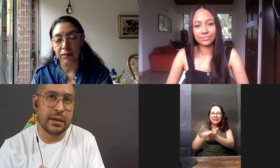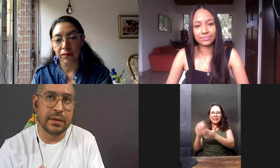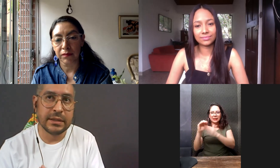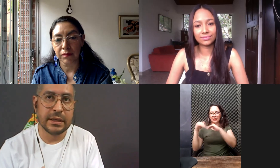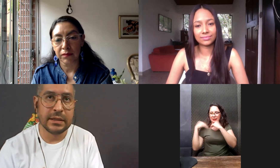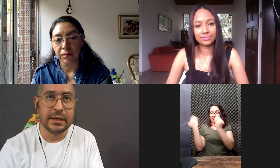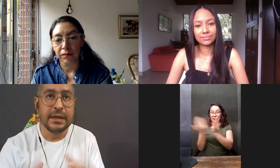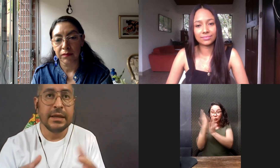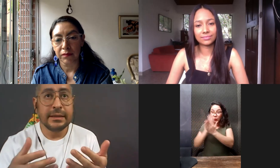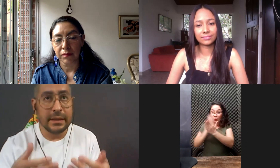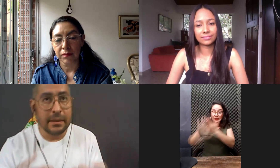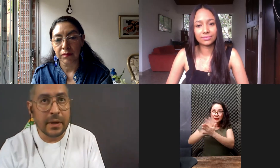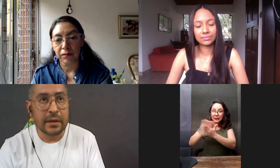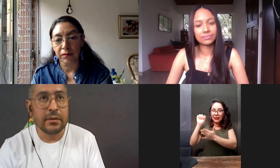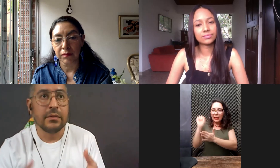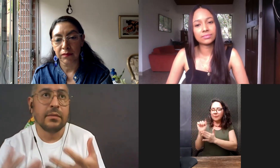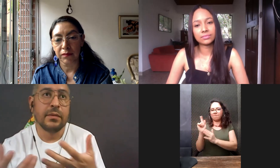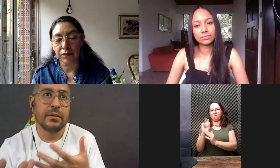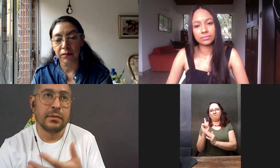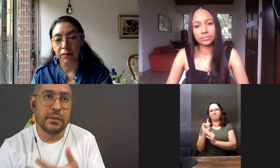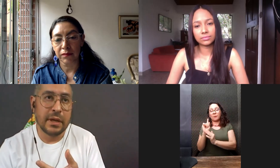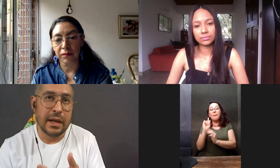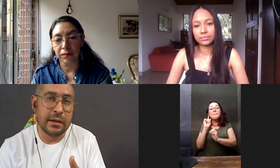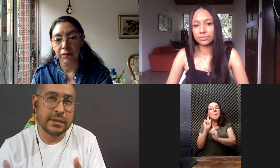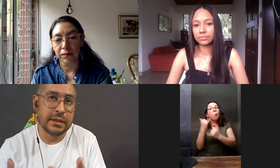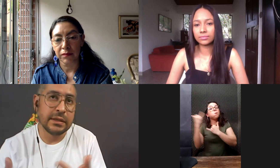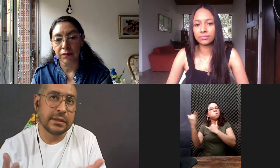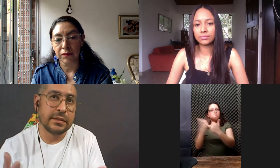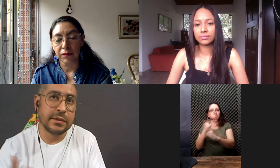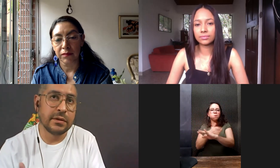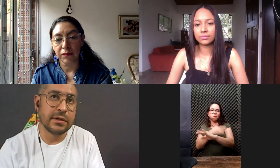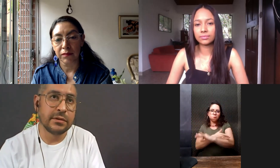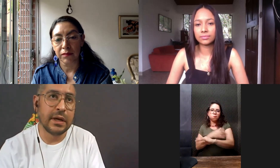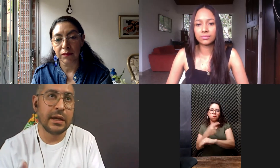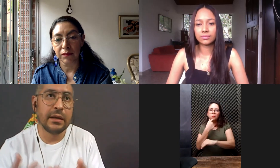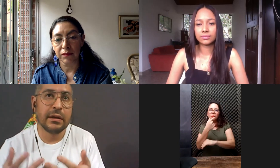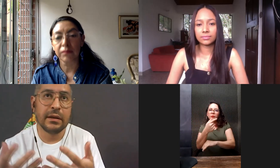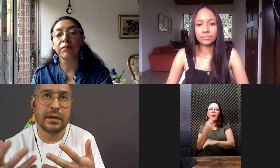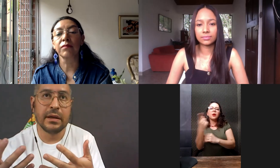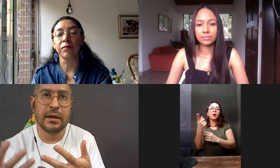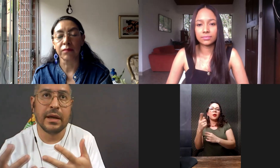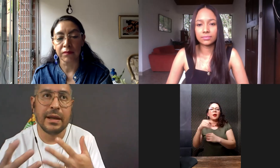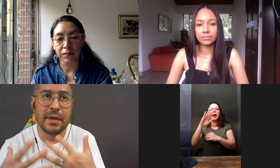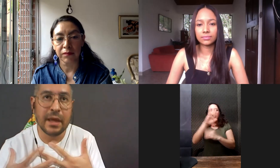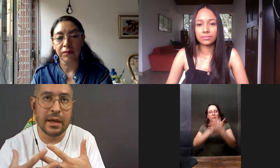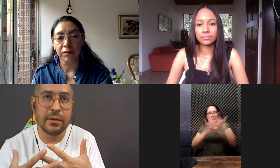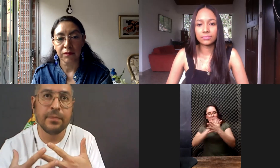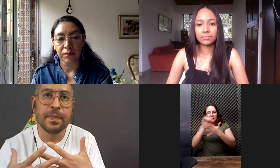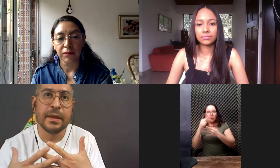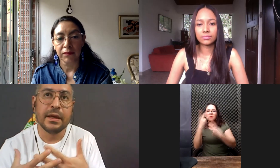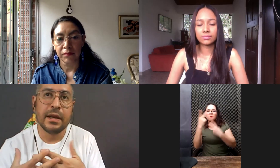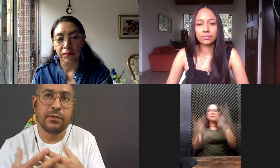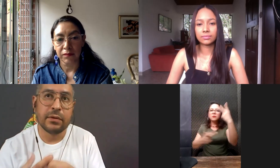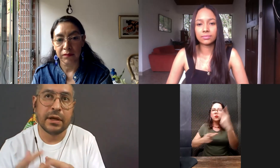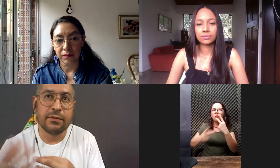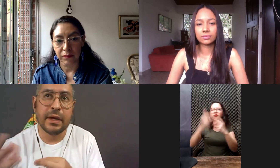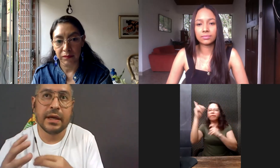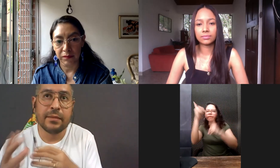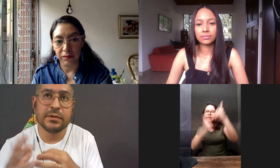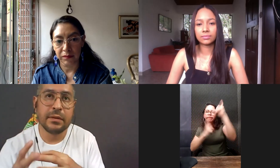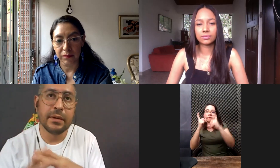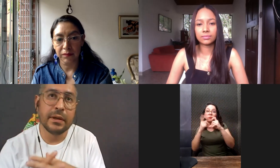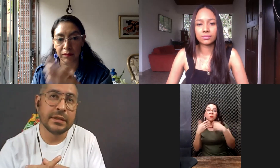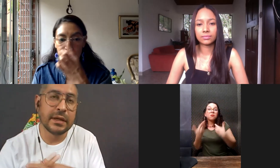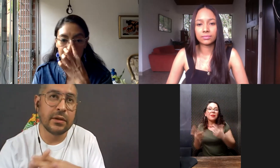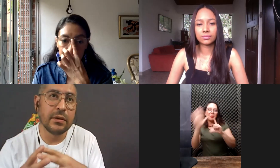de lengua de señas. Sin embargo, como la lengua de señas es visogestual, el video y la fotografía,